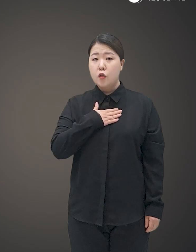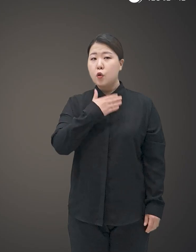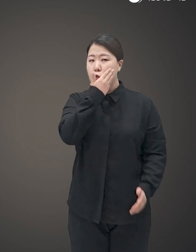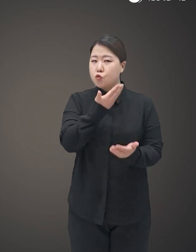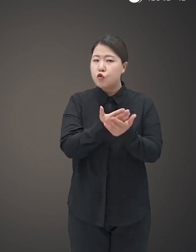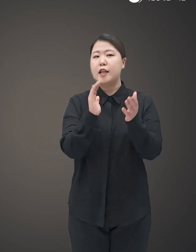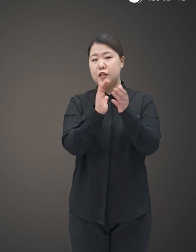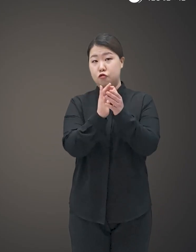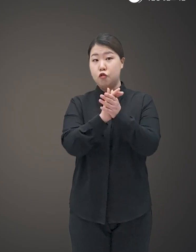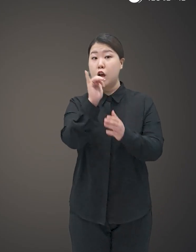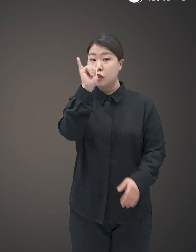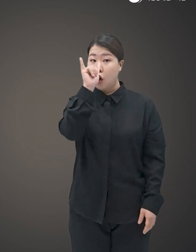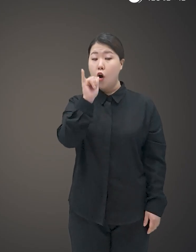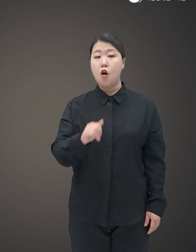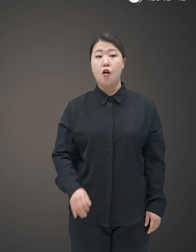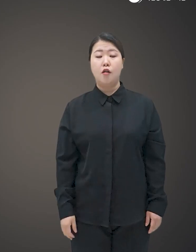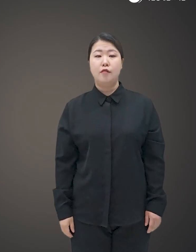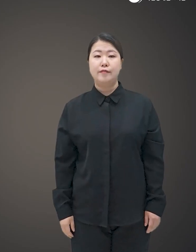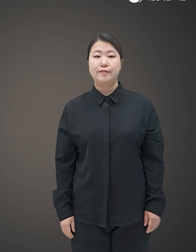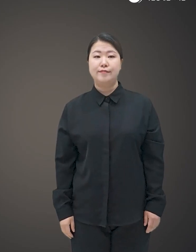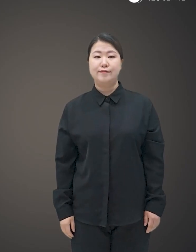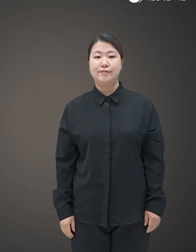제게는 소중한 친구가 있어요.